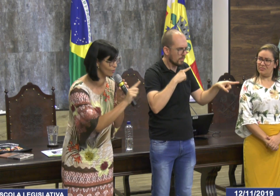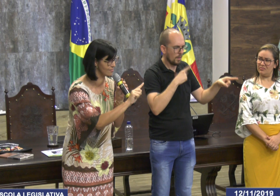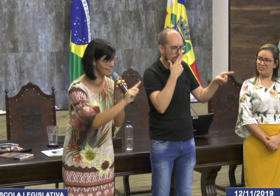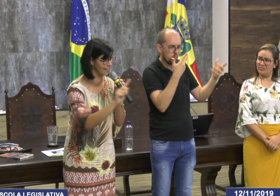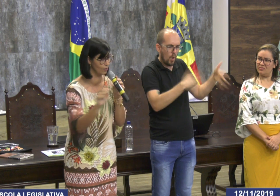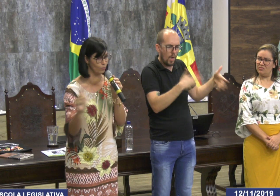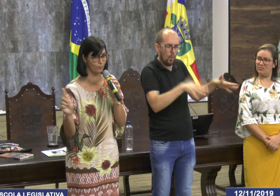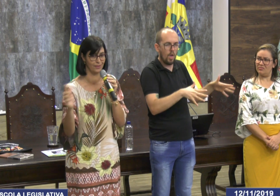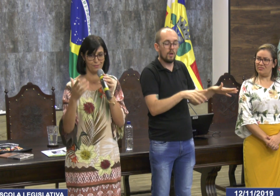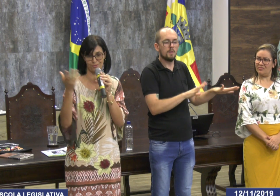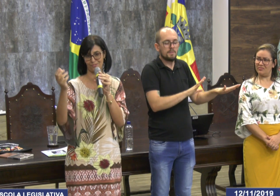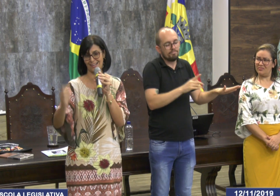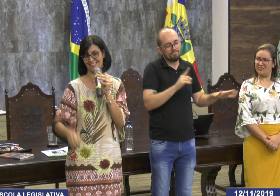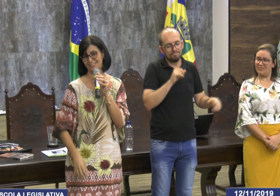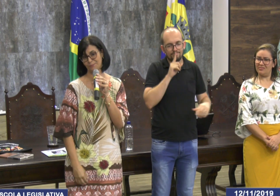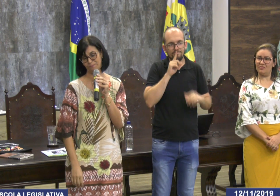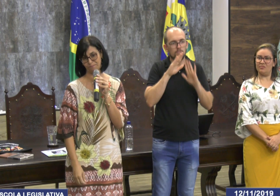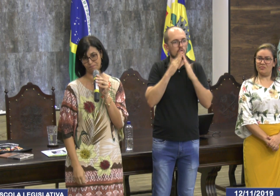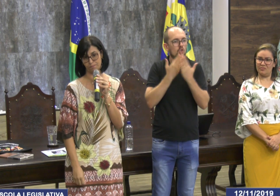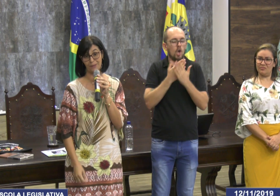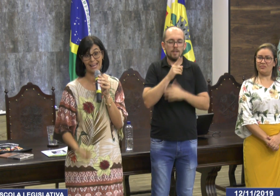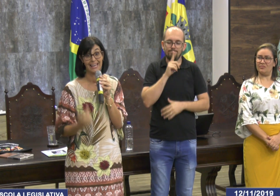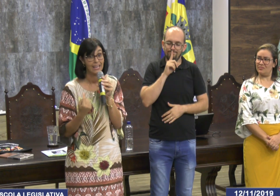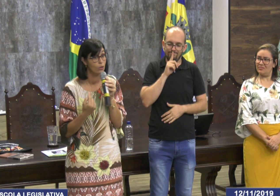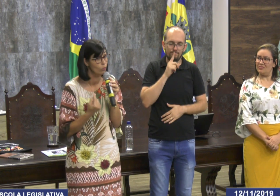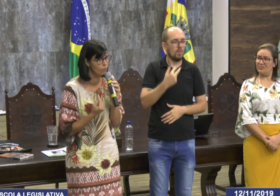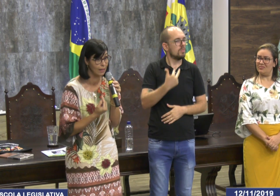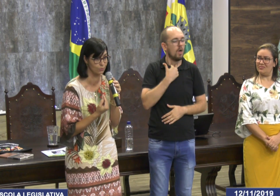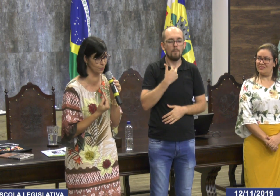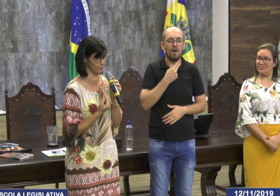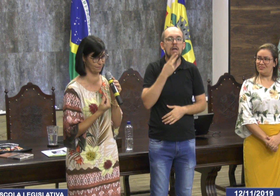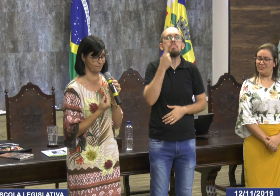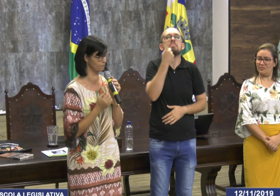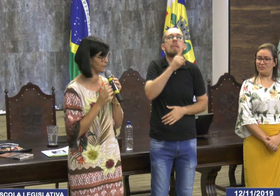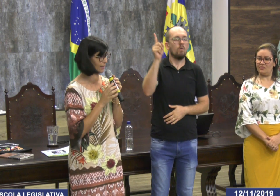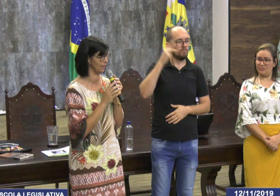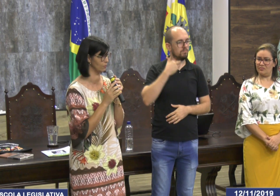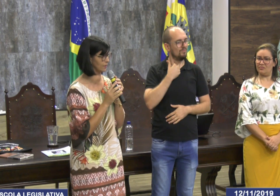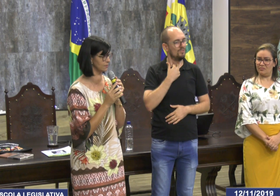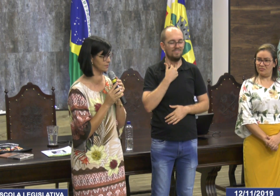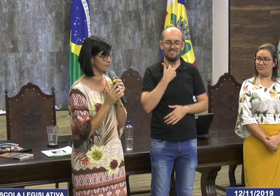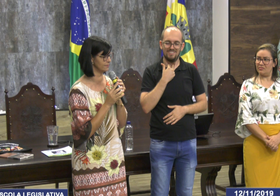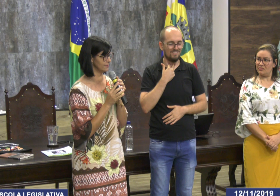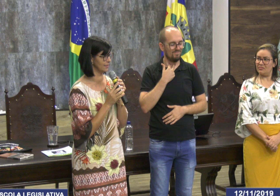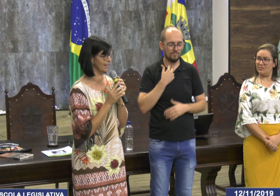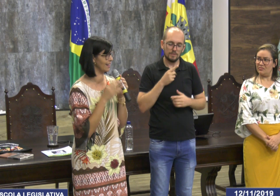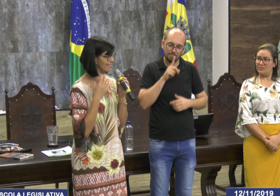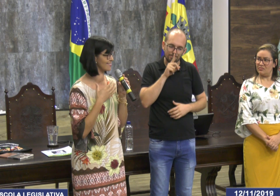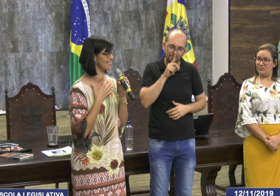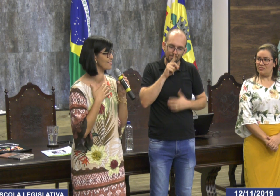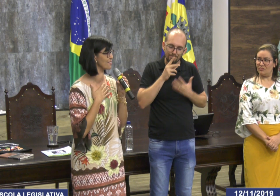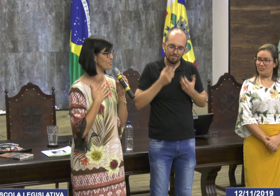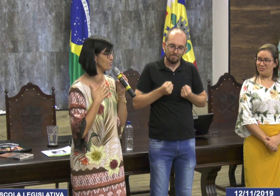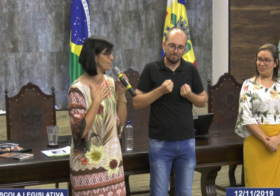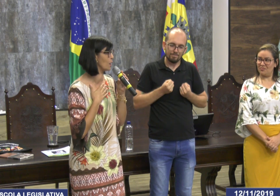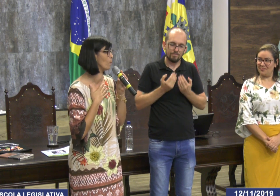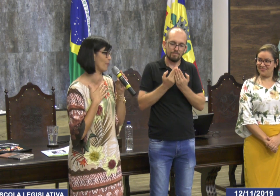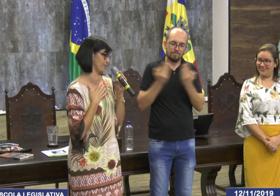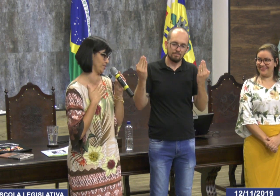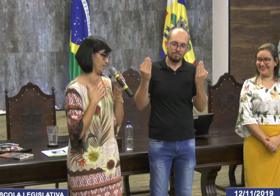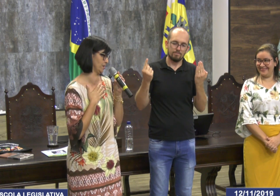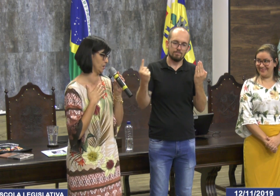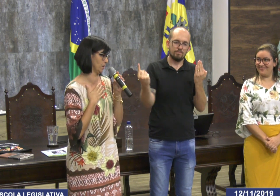que nós não podemos falar não. Para nenhum aluno. Para nenhum aluno. E graças a Deus que a gente